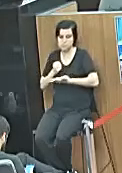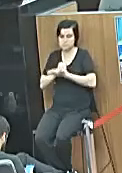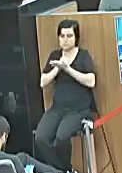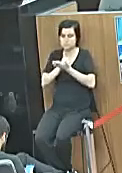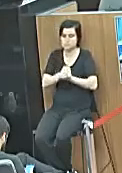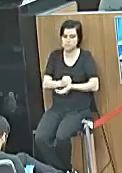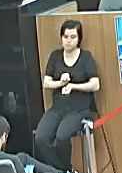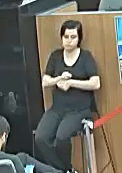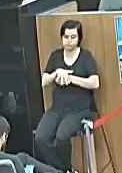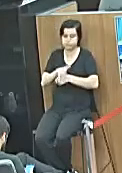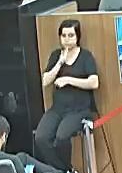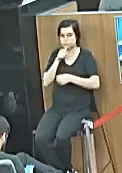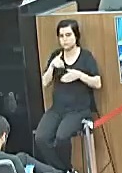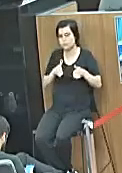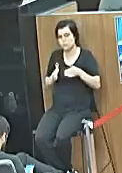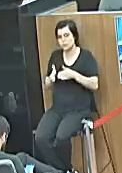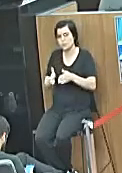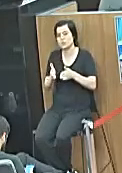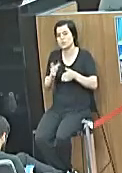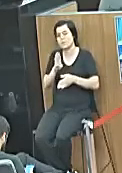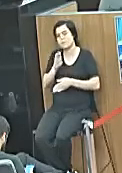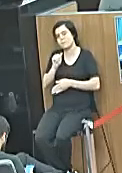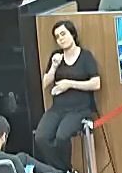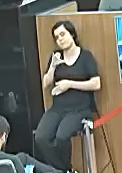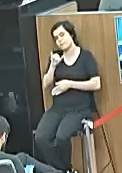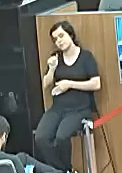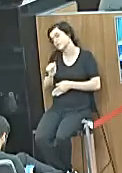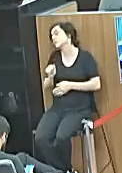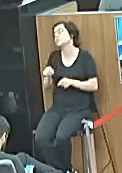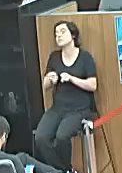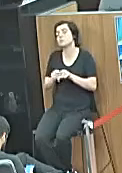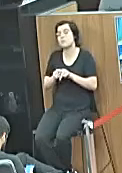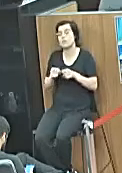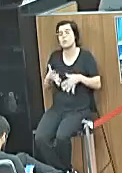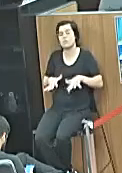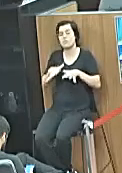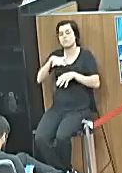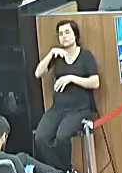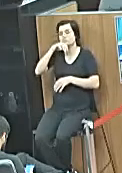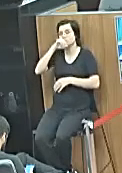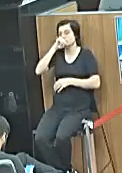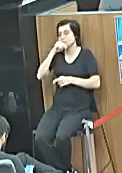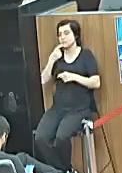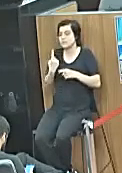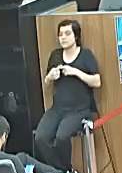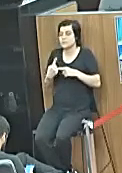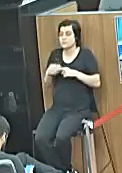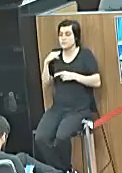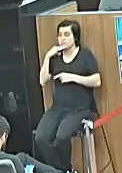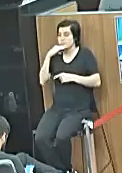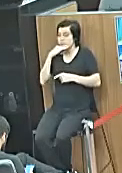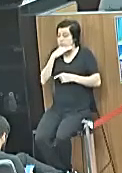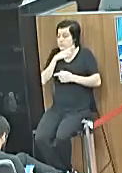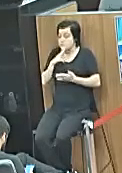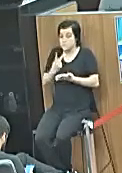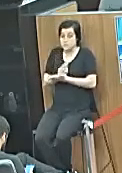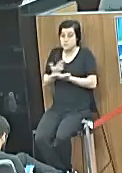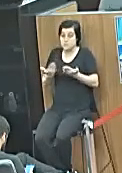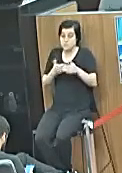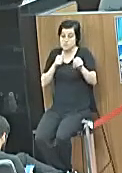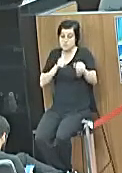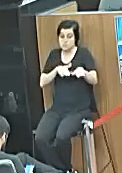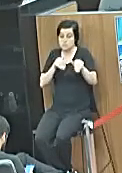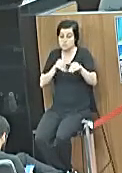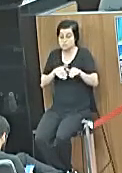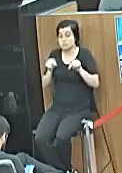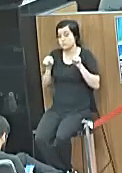de preservação das nossas bacias melhoria na qualidade do ar que também vocês viram o efeito que causou agora em setembro em